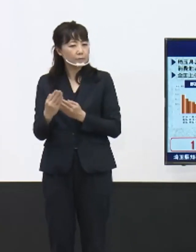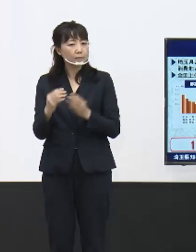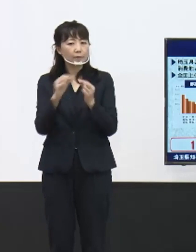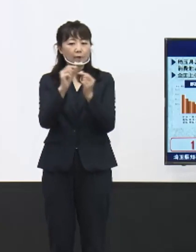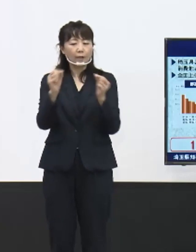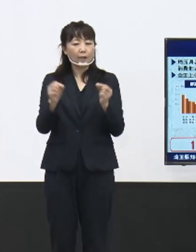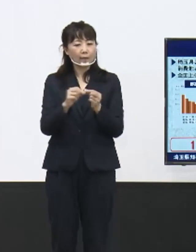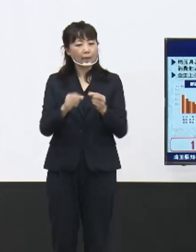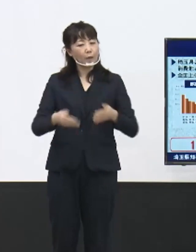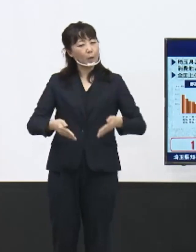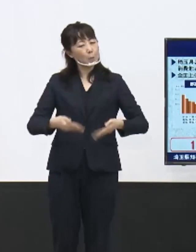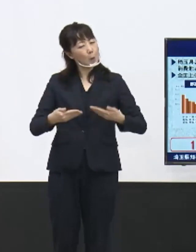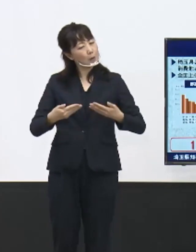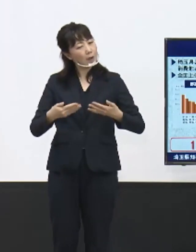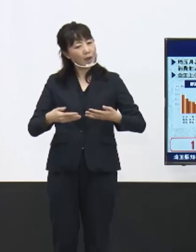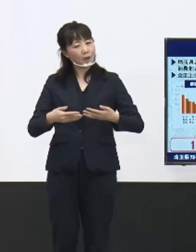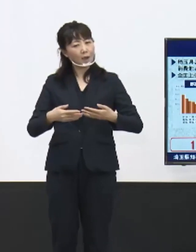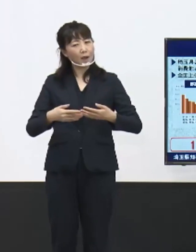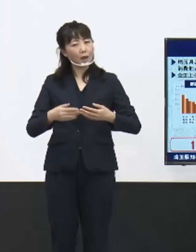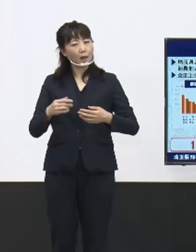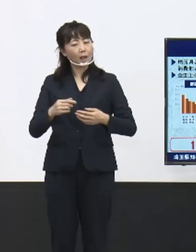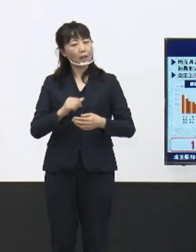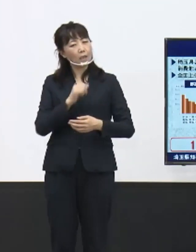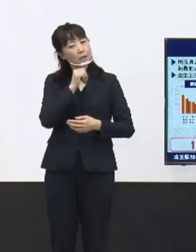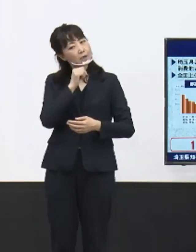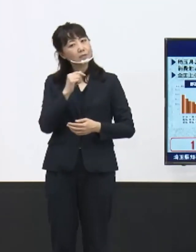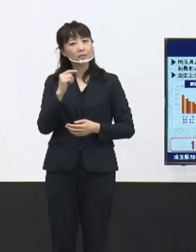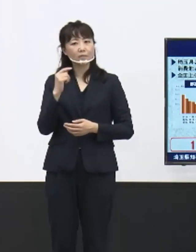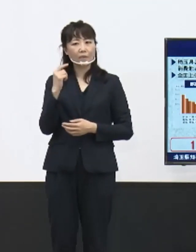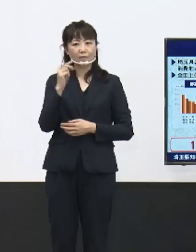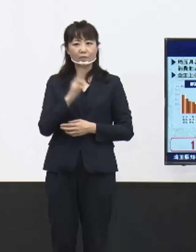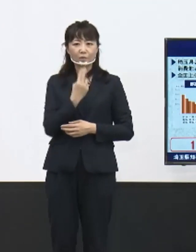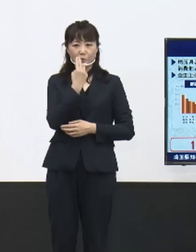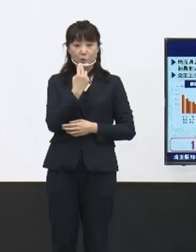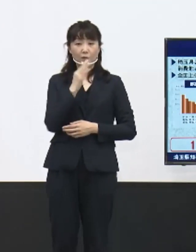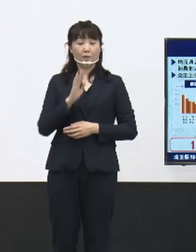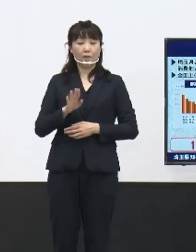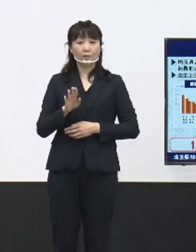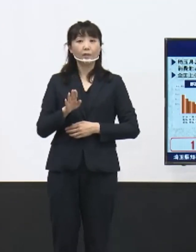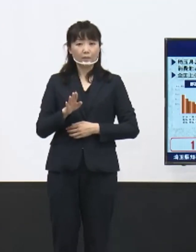く盛り上がりに欠けるというか、ちょっとそういった雰囲気も感じました。